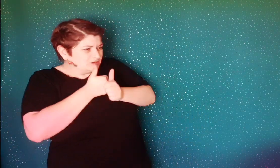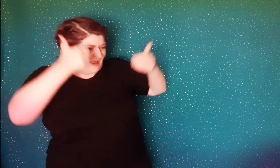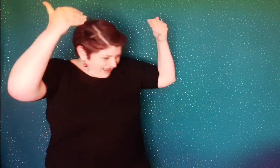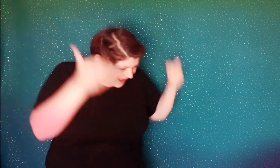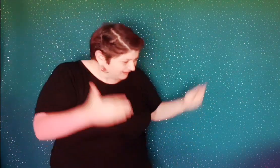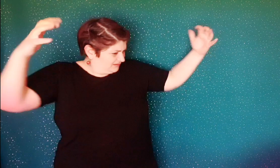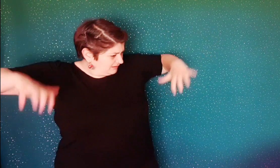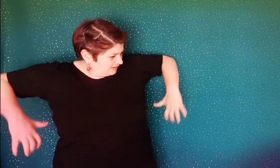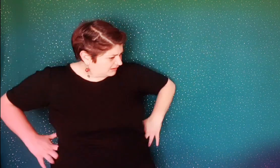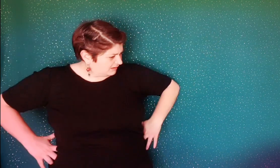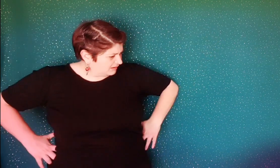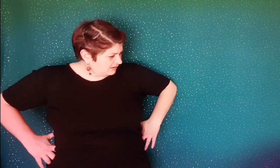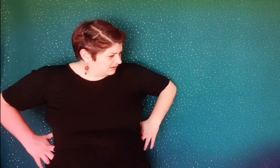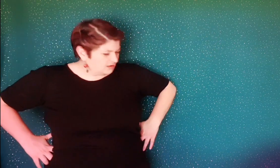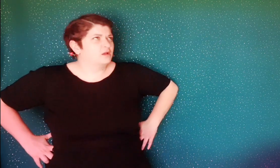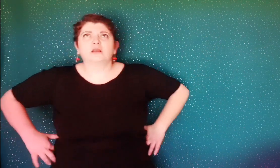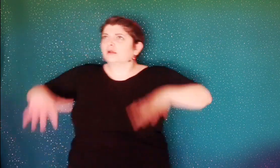Mais vous voulez pas arrêter de me suivre comme ça?